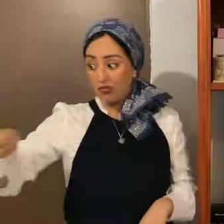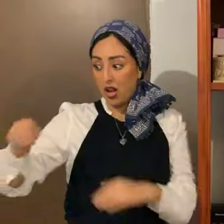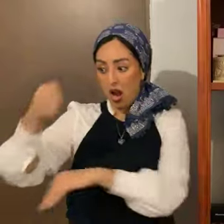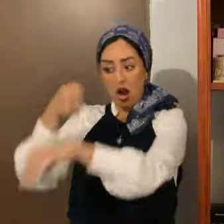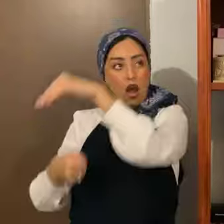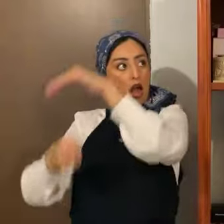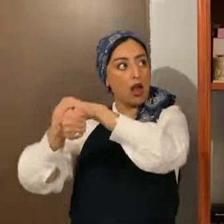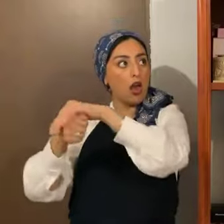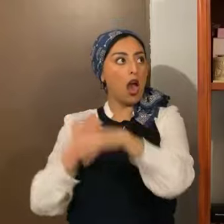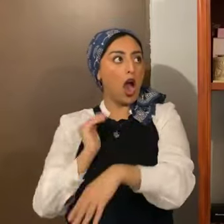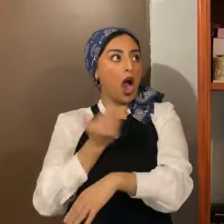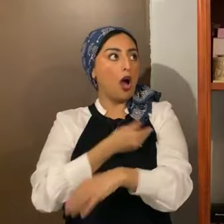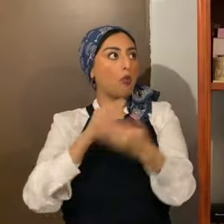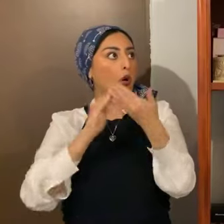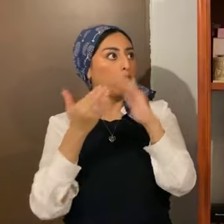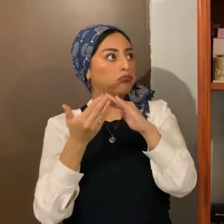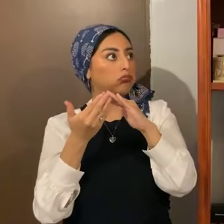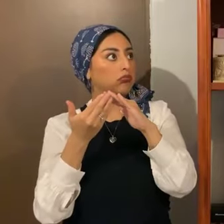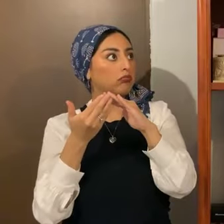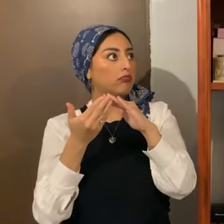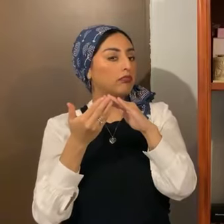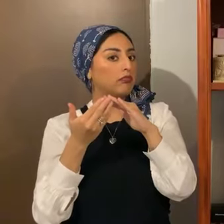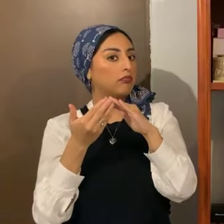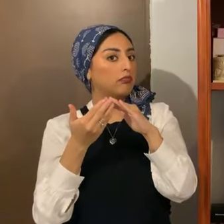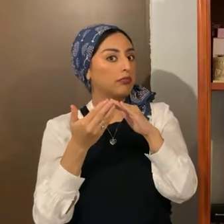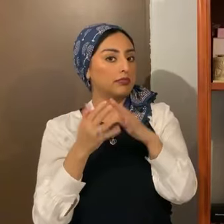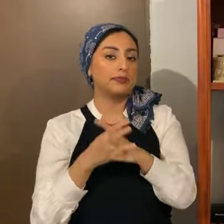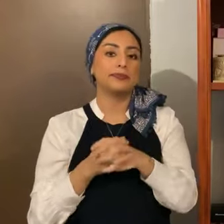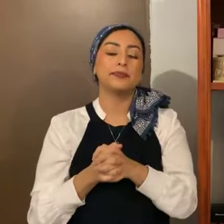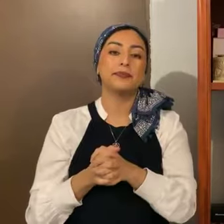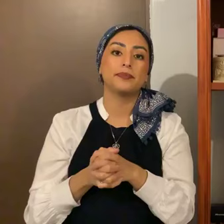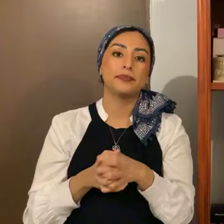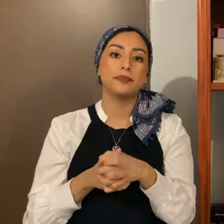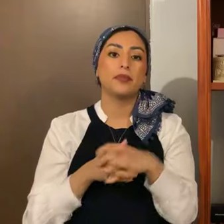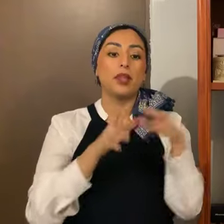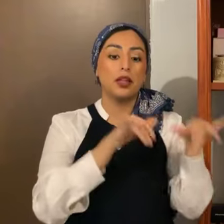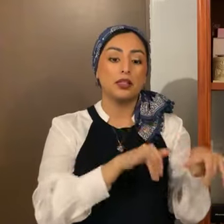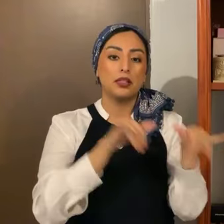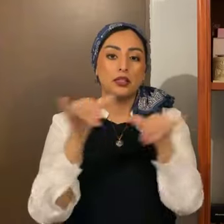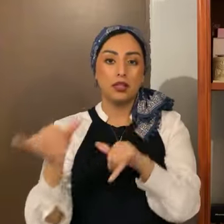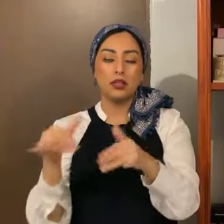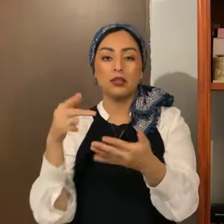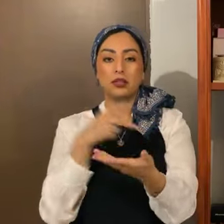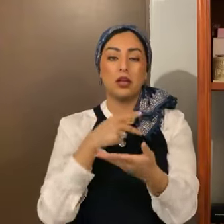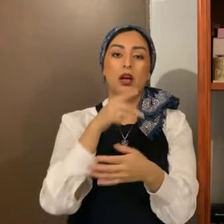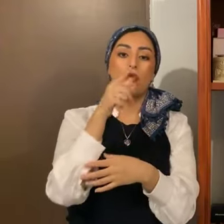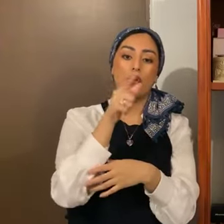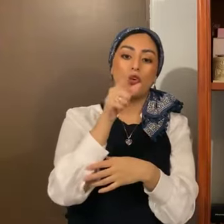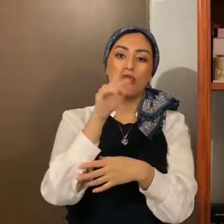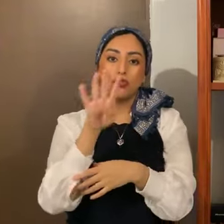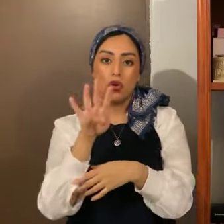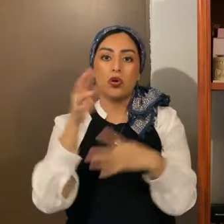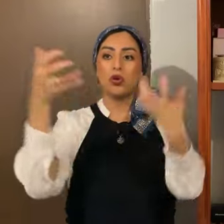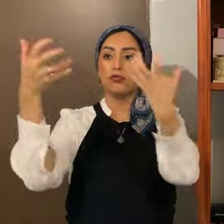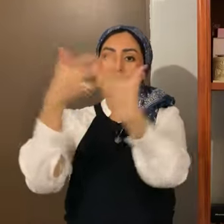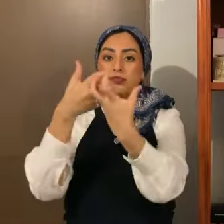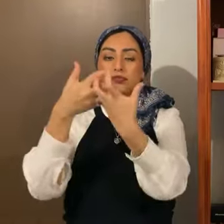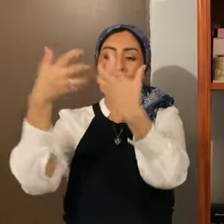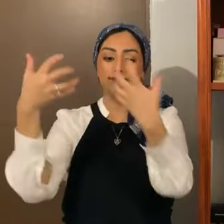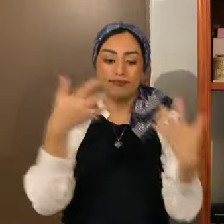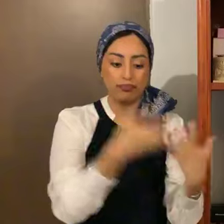Aquilá, que está al sur del desierto? Y eso te remite al Salmo 24. ¿Te das